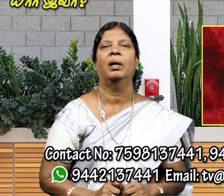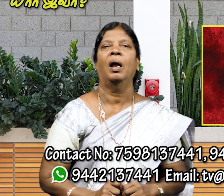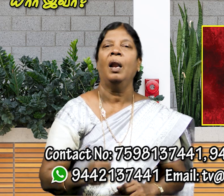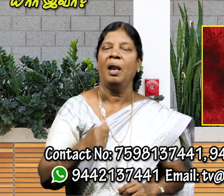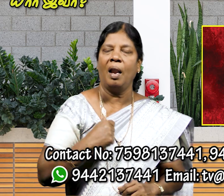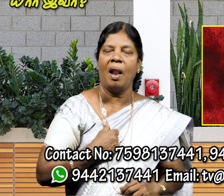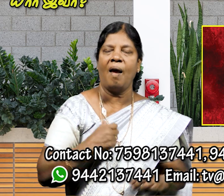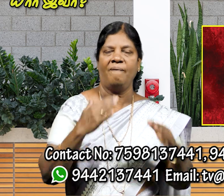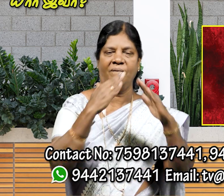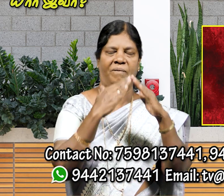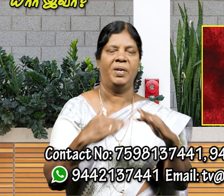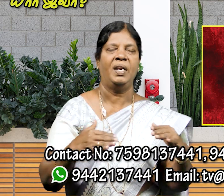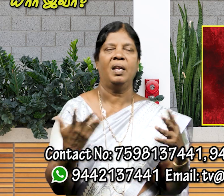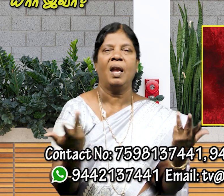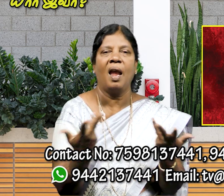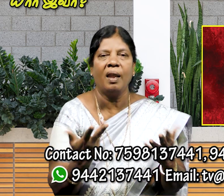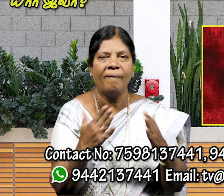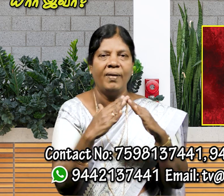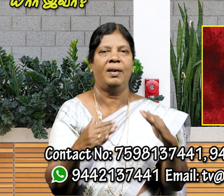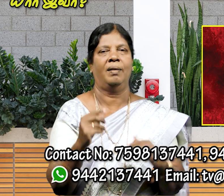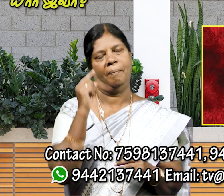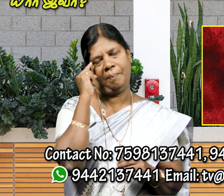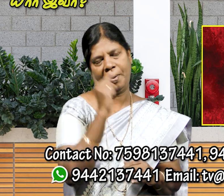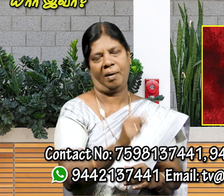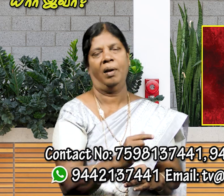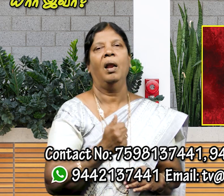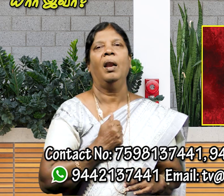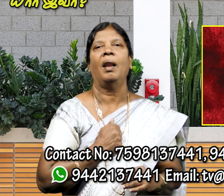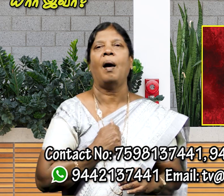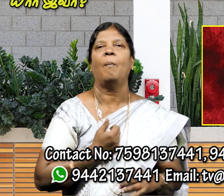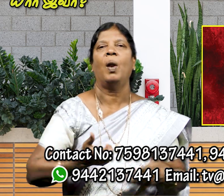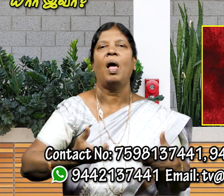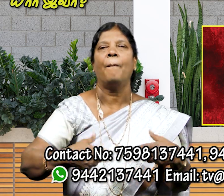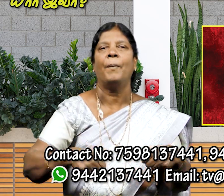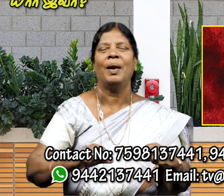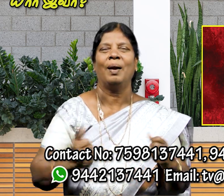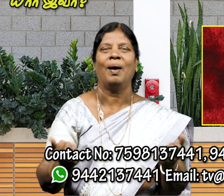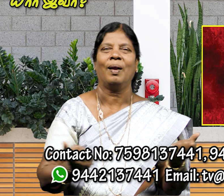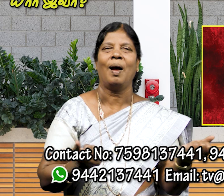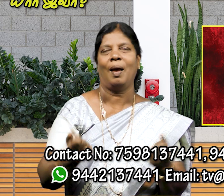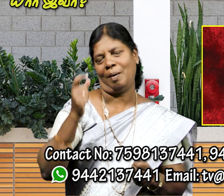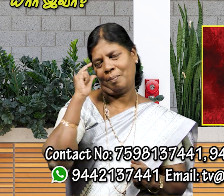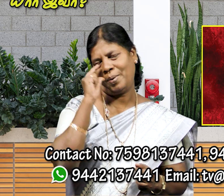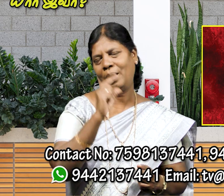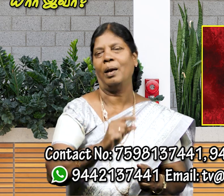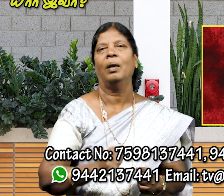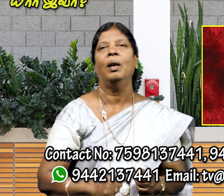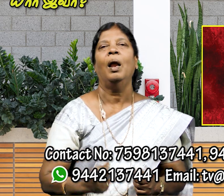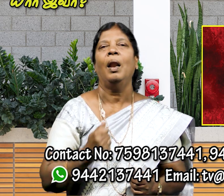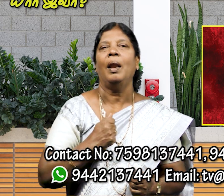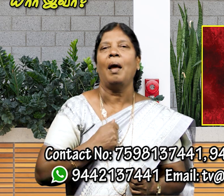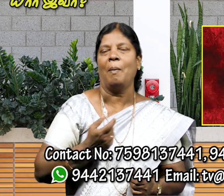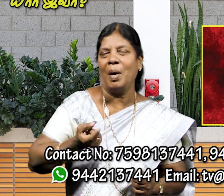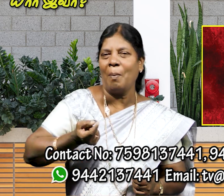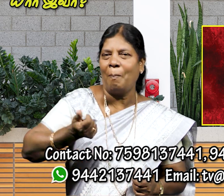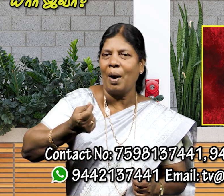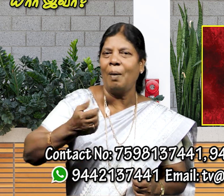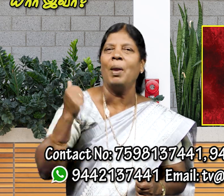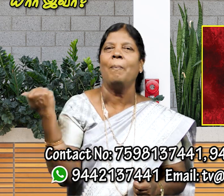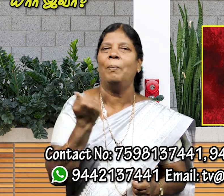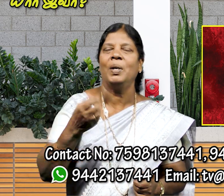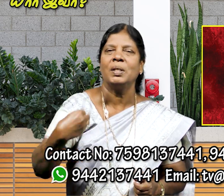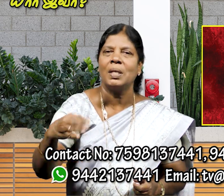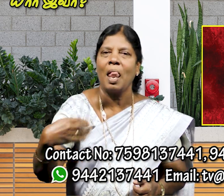வீட்டை பார்க்கிறாங்க, நம்ம பயன்படுத்துகிற வாகனத்தை பார்க்கிறாங்க, நம்முடைய பண புழக்கத்தை பார்க்கிறாங்க.